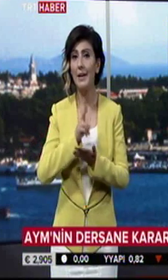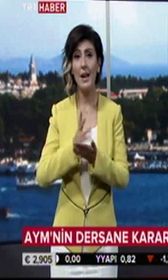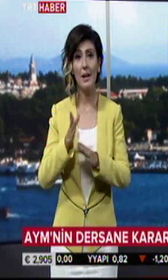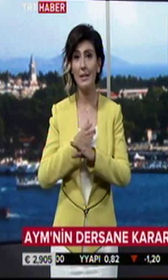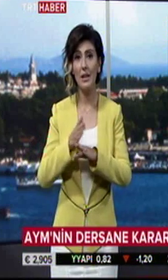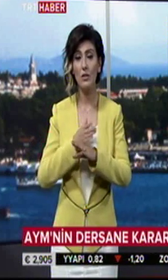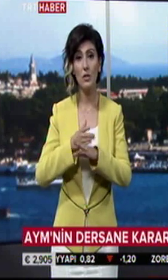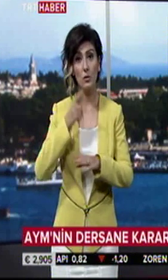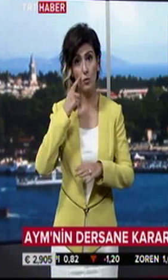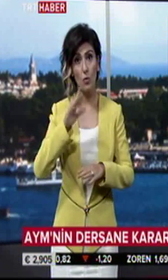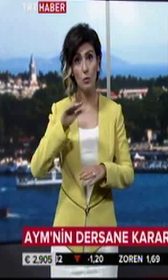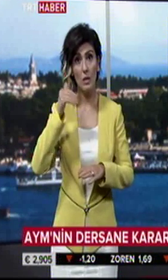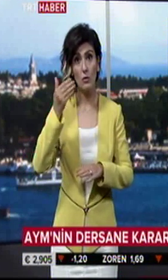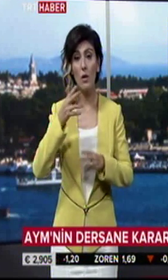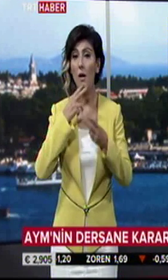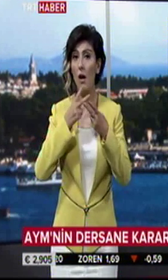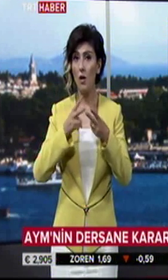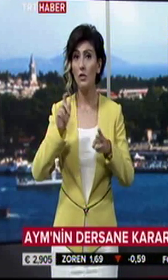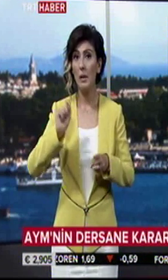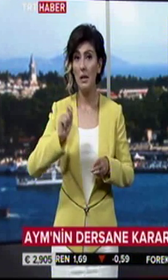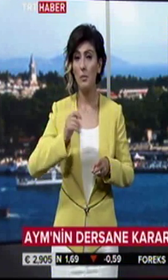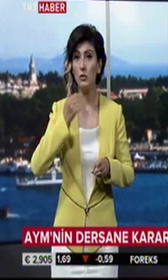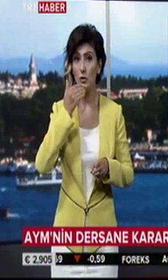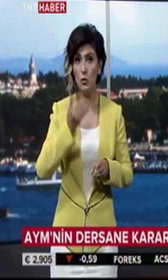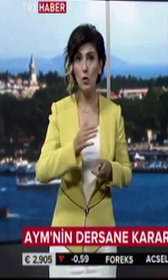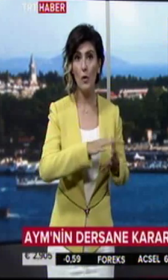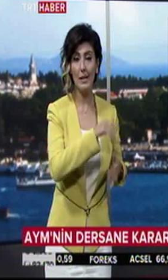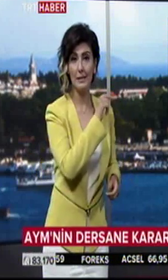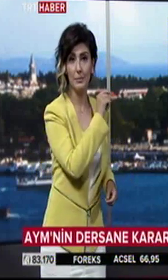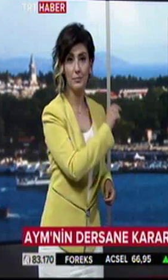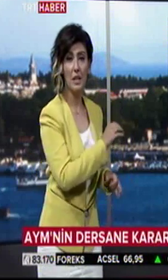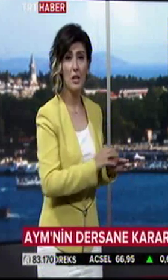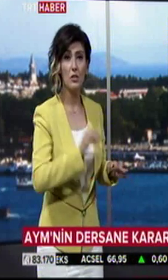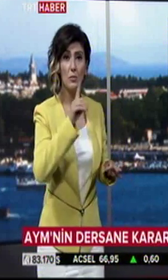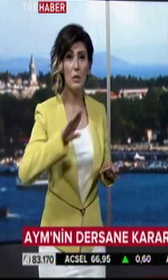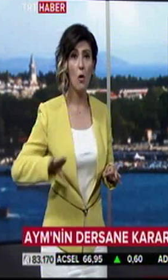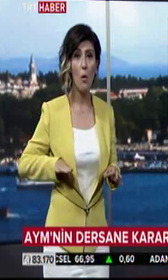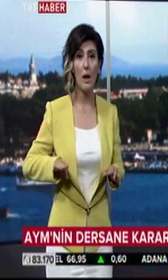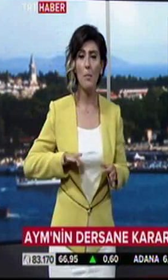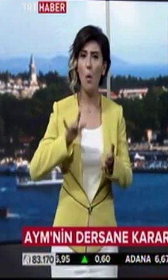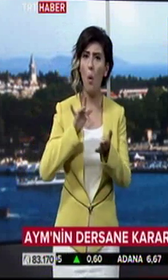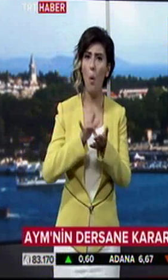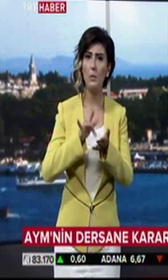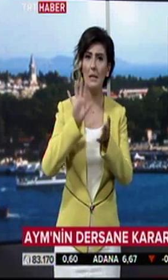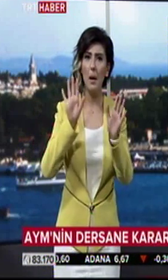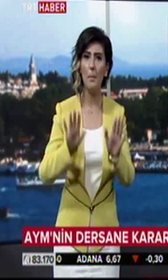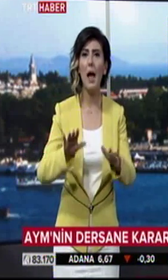Kararın gerekçesini gördükten sonra açıklama yapacaklarını söyleyen Avcı, "Hiçbir öğrencimizi ortada bırakmayız." diye